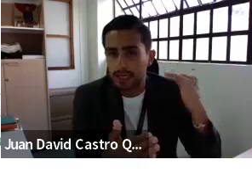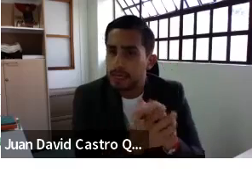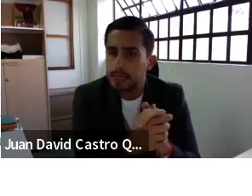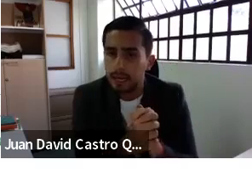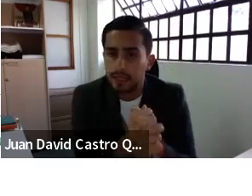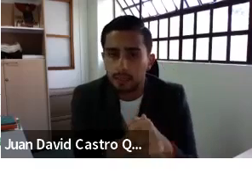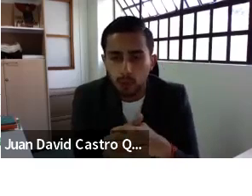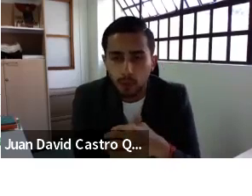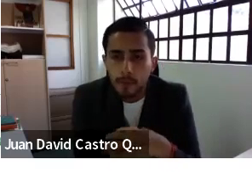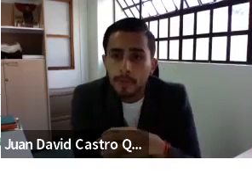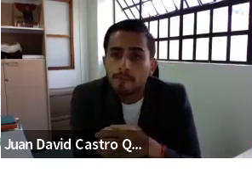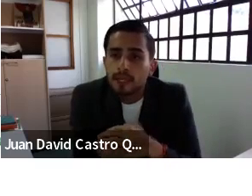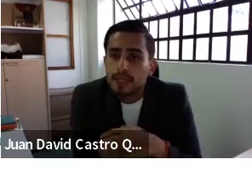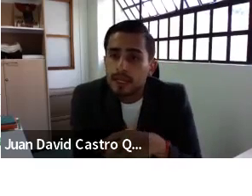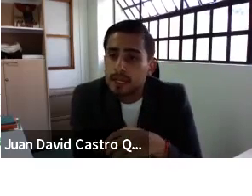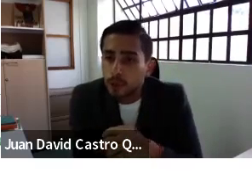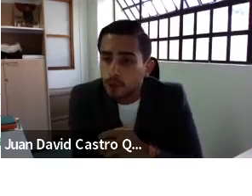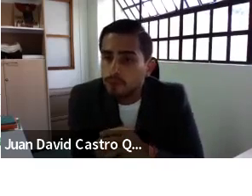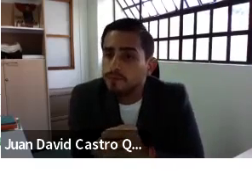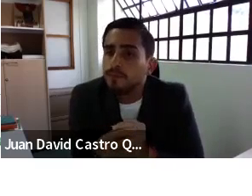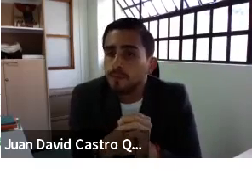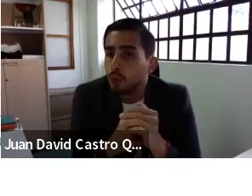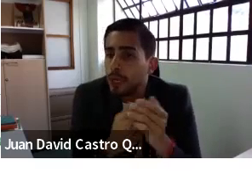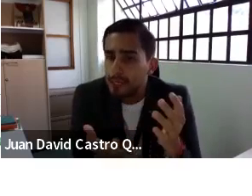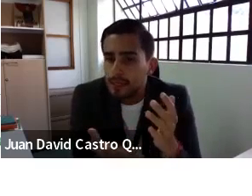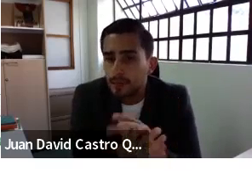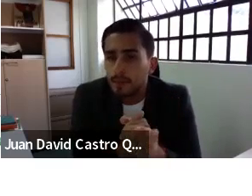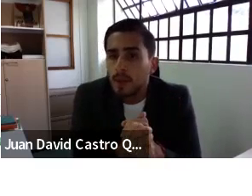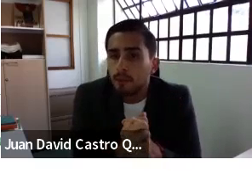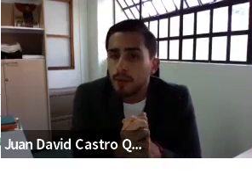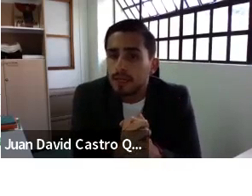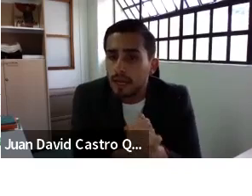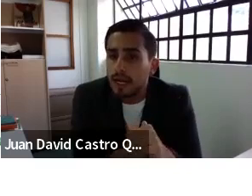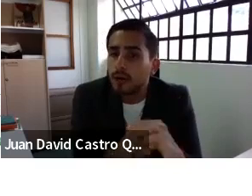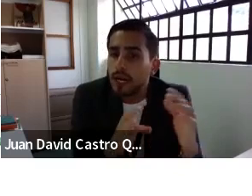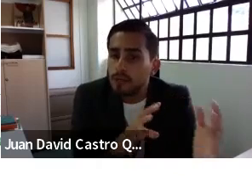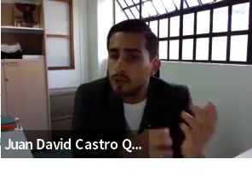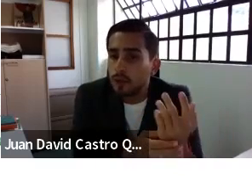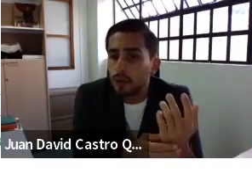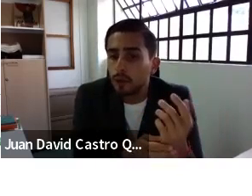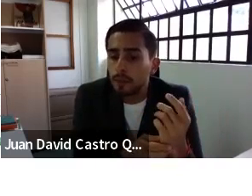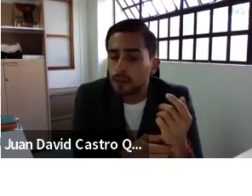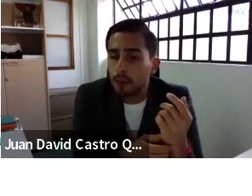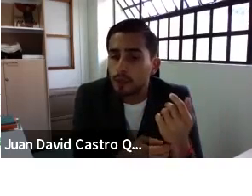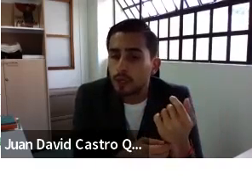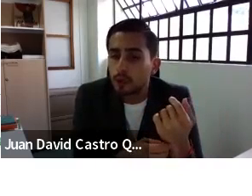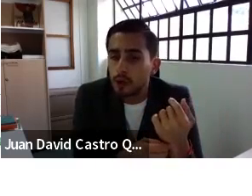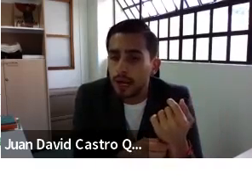que es a ese gran receptor. Y ese receptor no existe, pues se integra con el emisor y cuando una persona posee un producto con